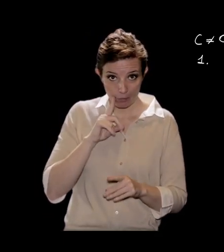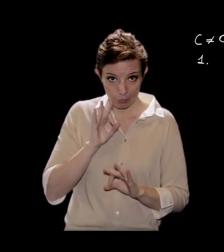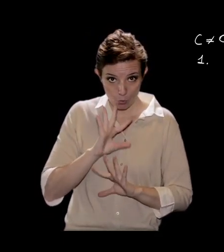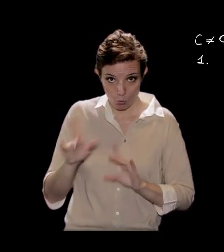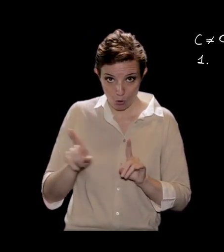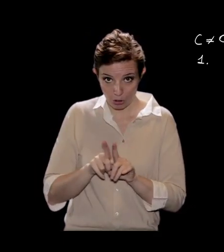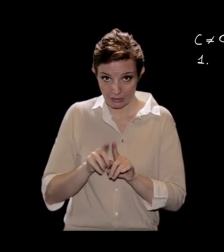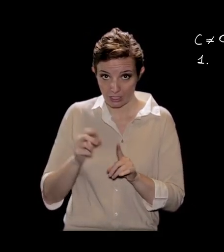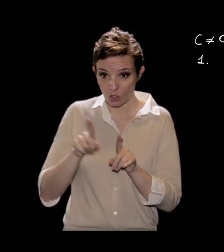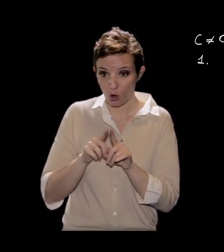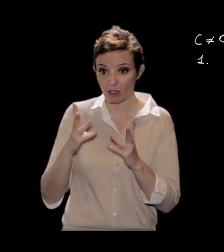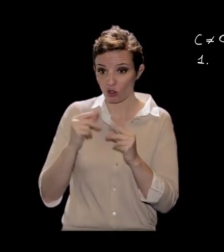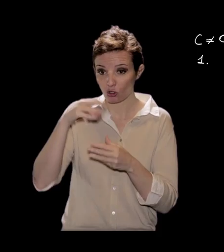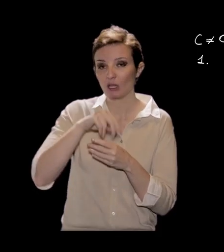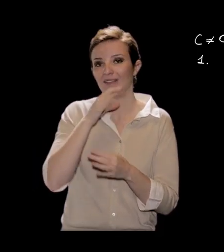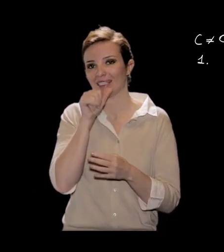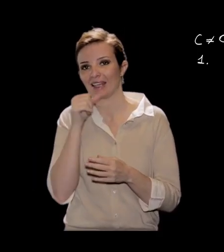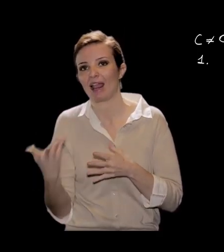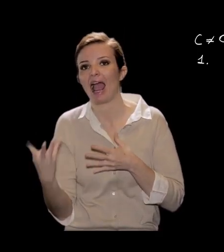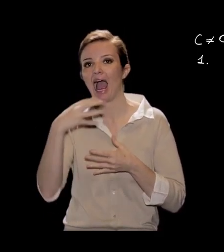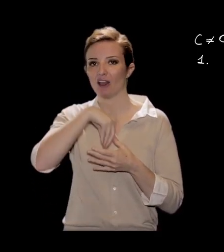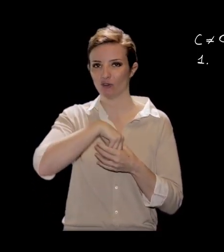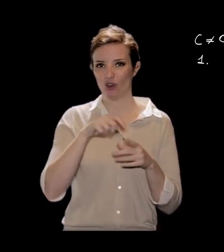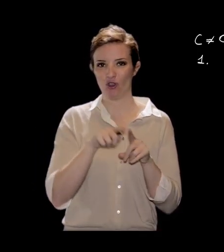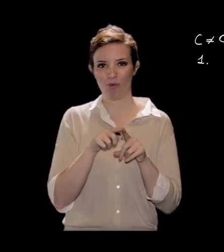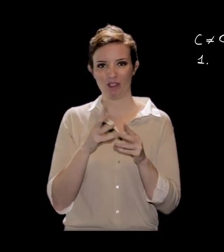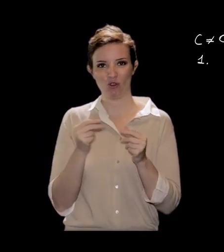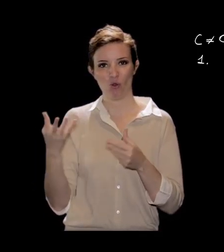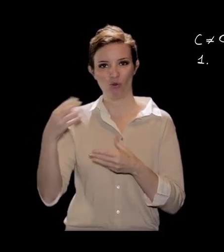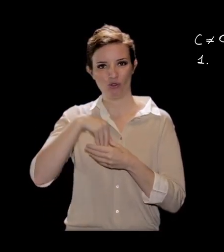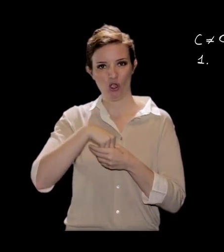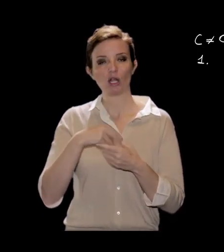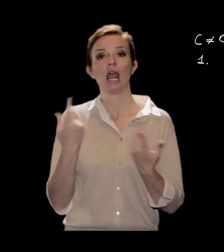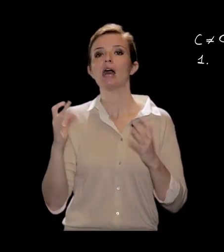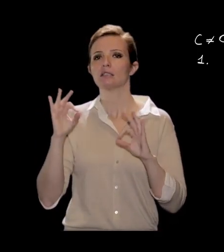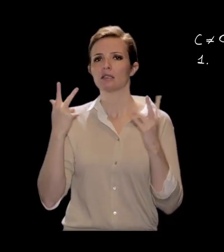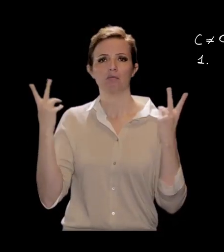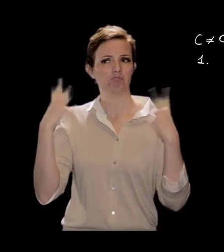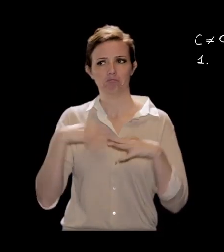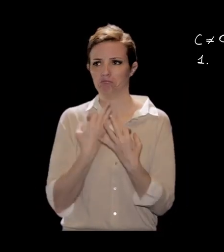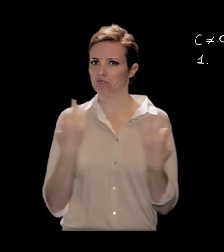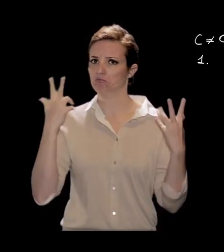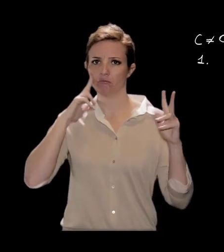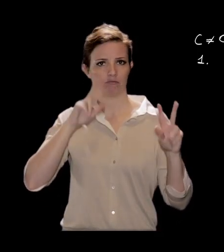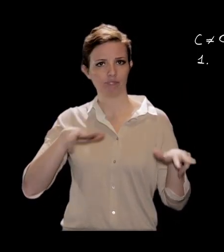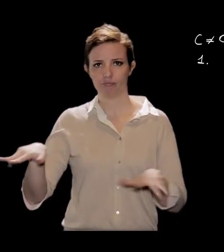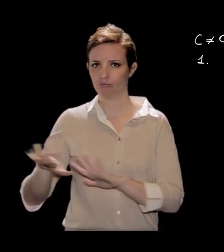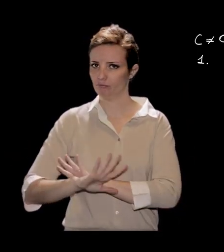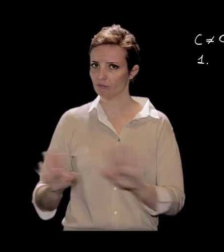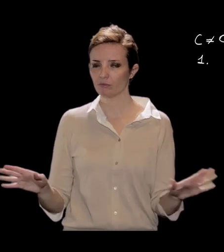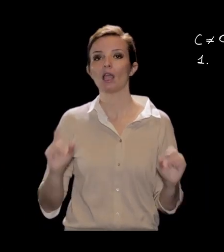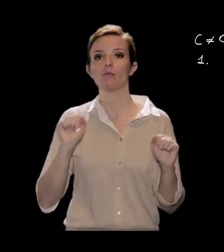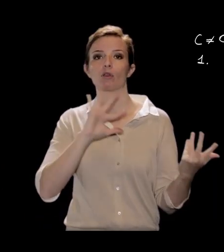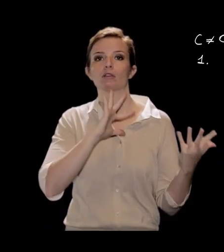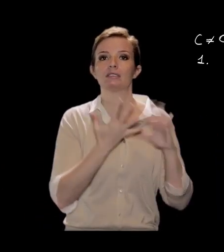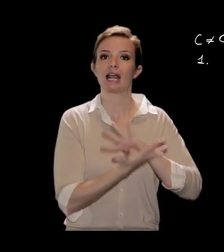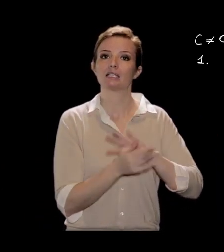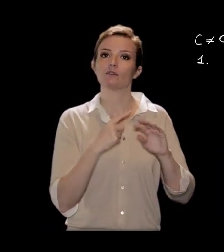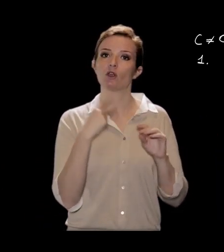caso aggiungerla nell'insieme delle soluzioni. Allora in questo modo è possibile andare a trasformare, abbiamo detto, l'equazione lineare